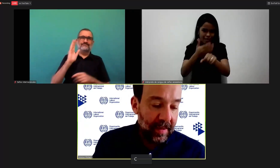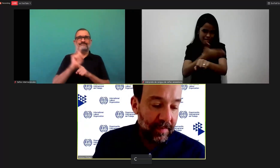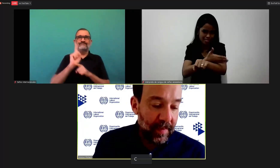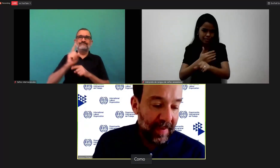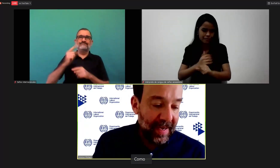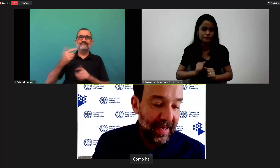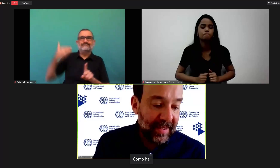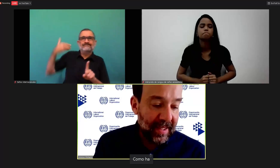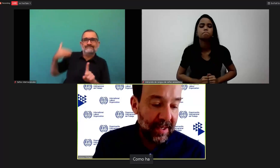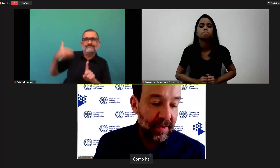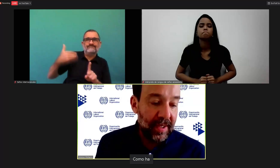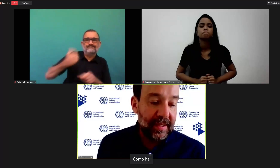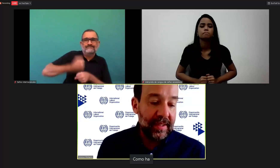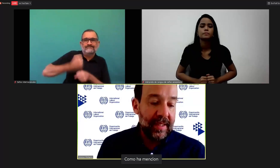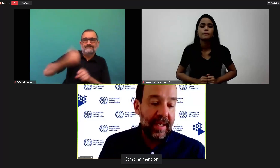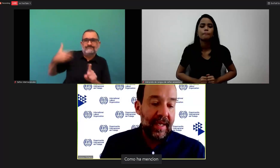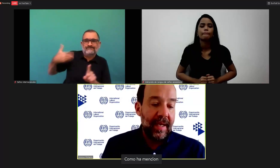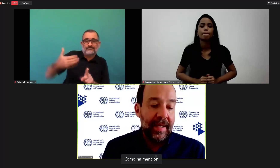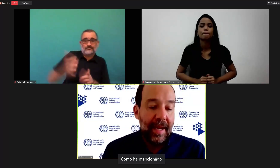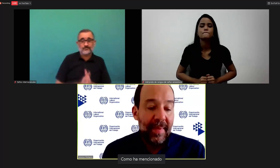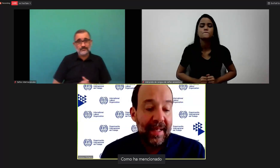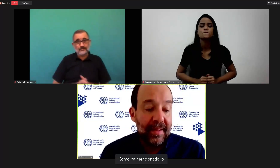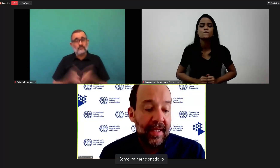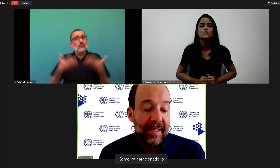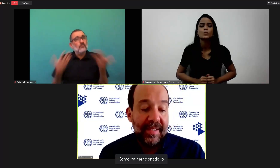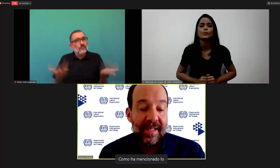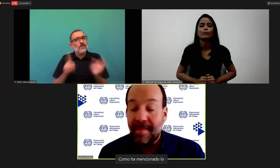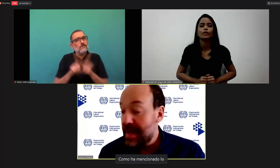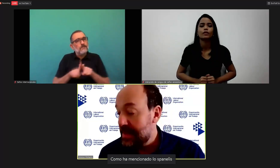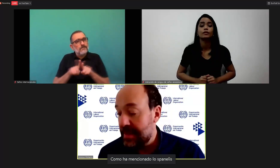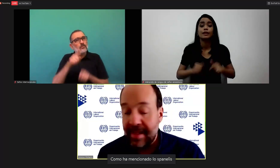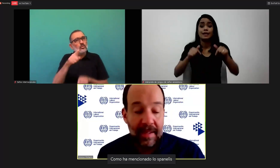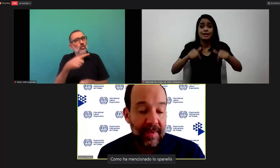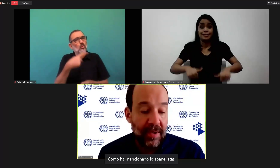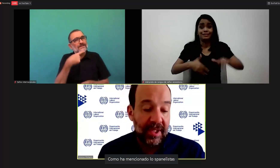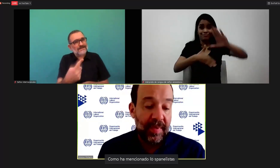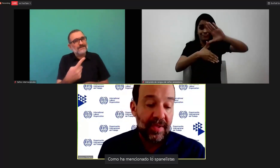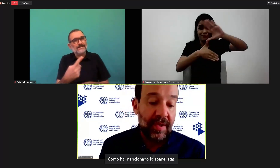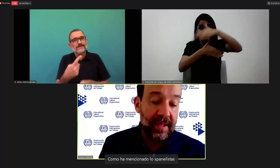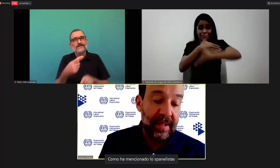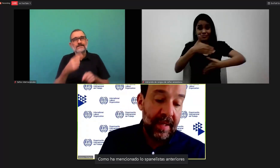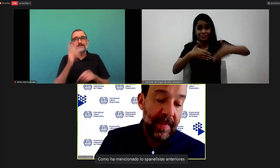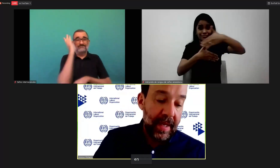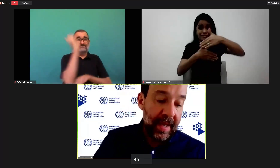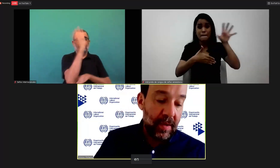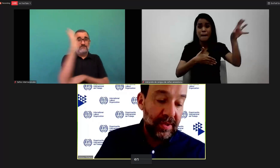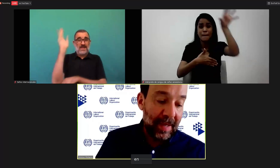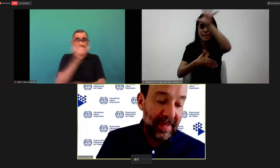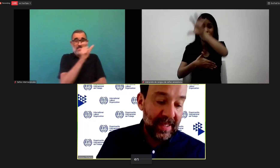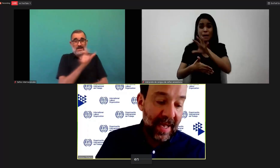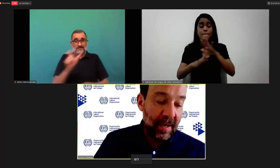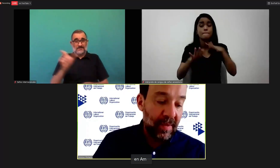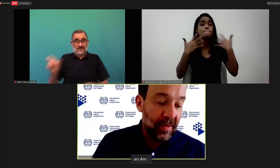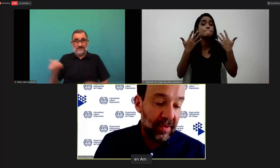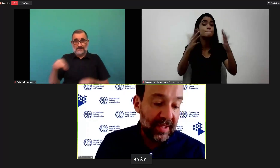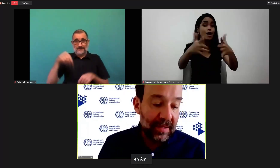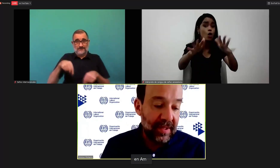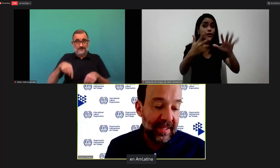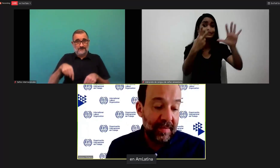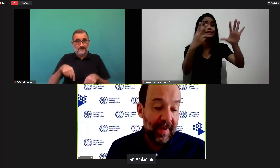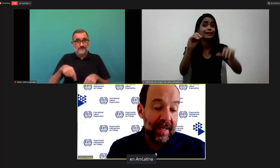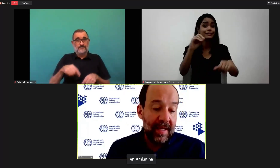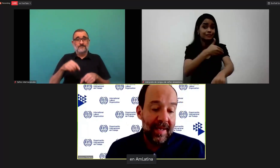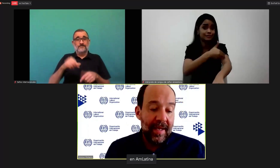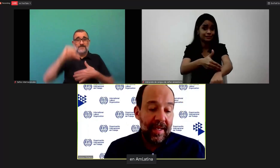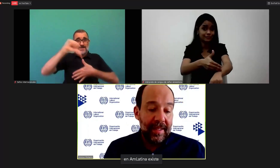los panelistas anteriores, en América Latina existen más de 70 millones de personas con discapacidad, de acuerdo con los